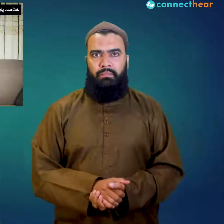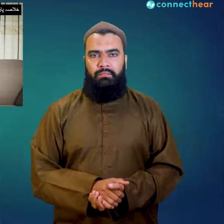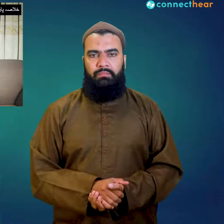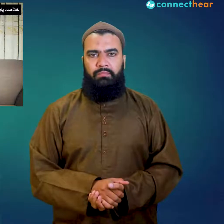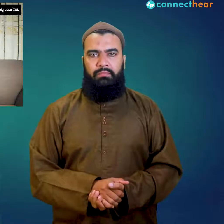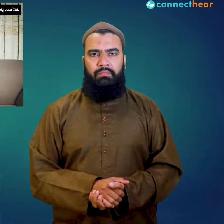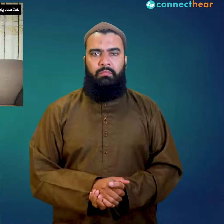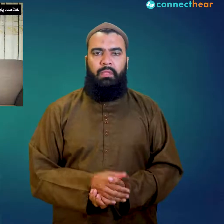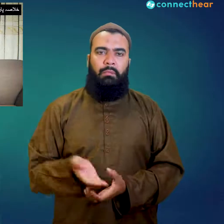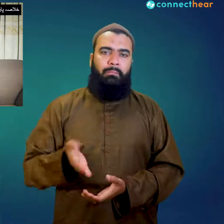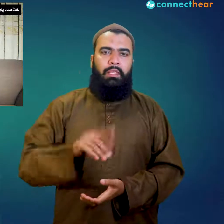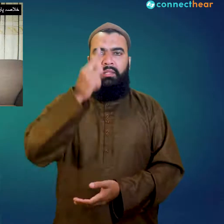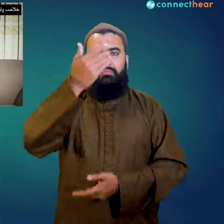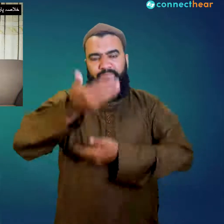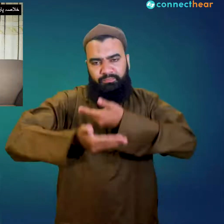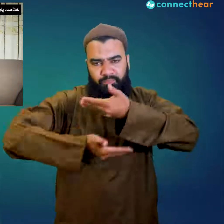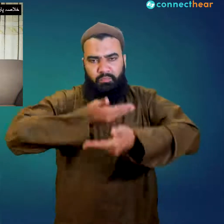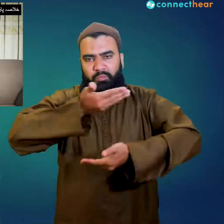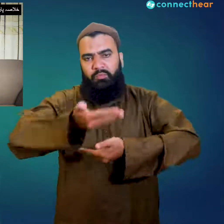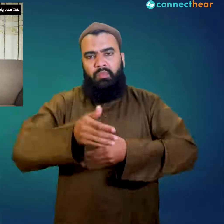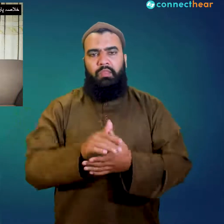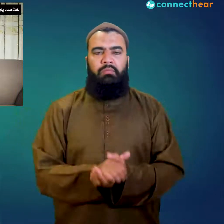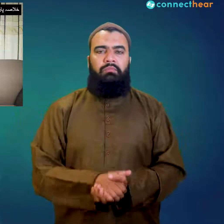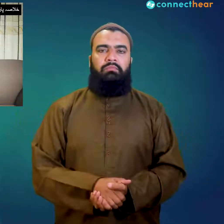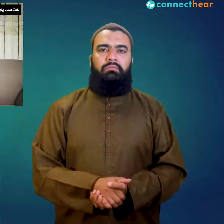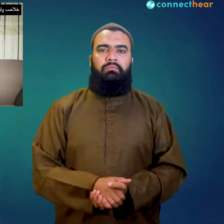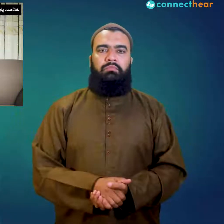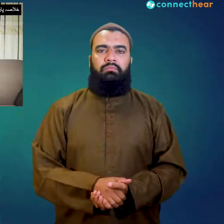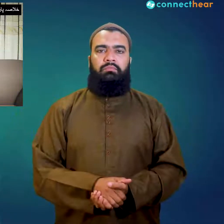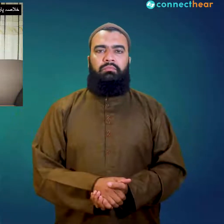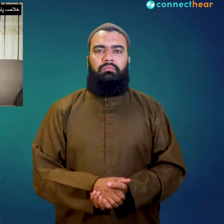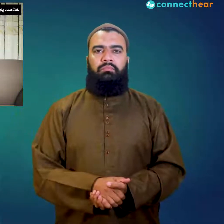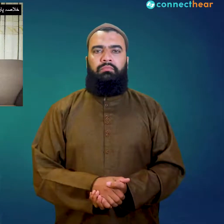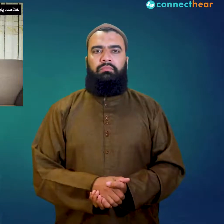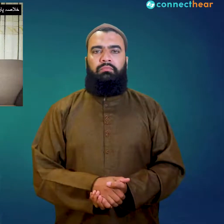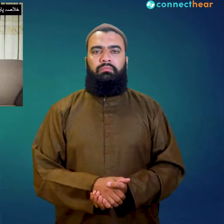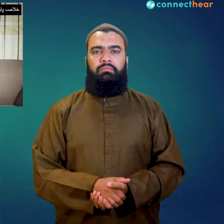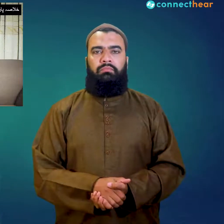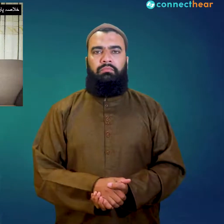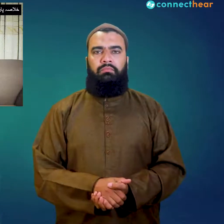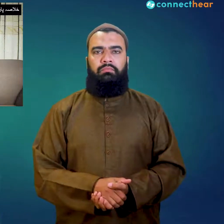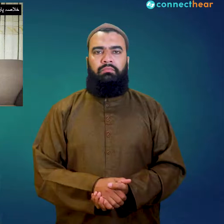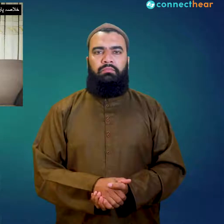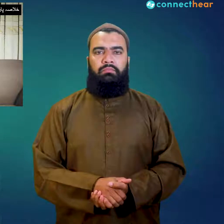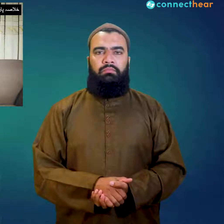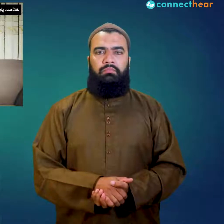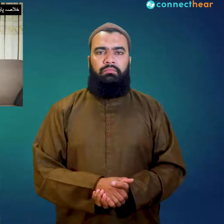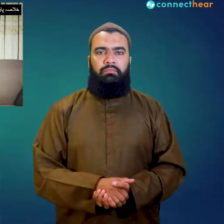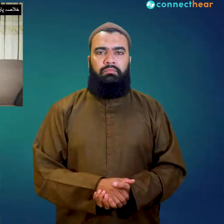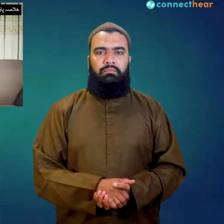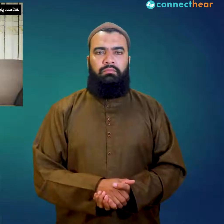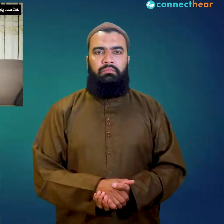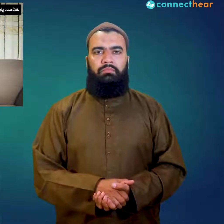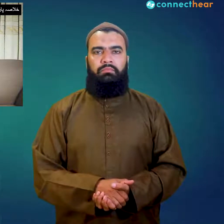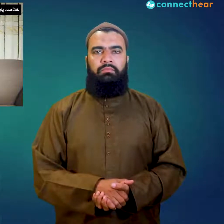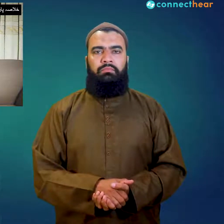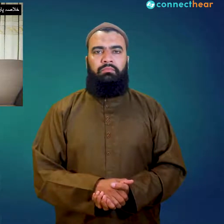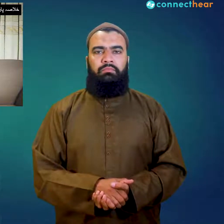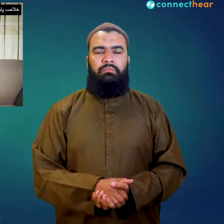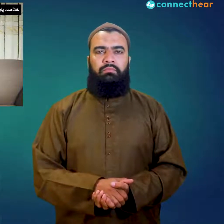14 آیت نمبر 19، یا ایھا الذین آمنوا لا یحل لکم ان ترثوا النساء